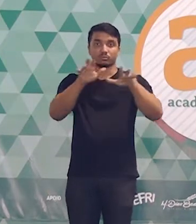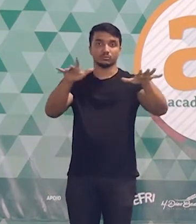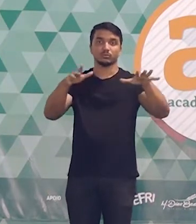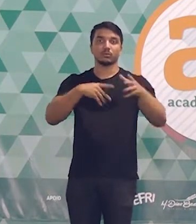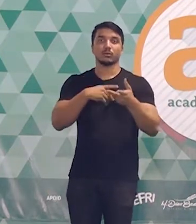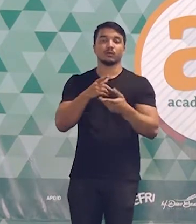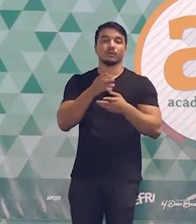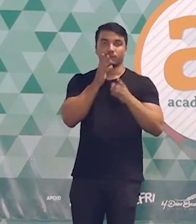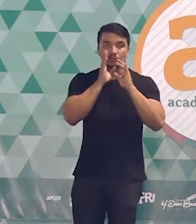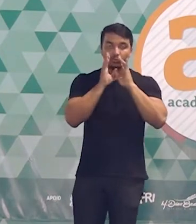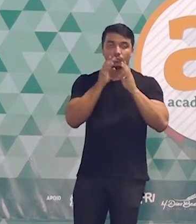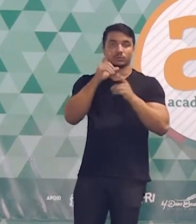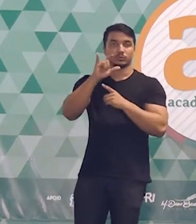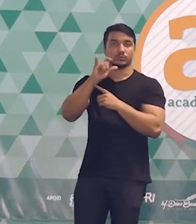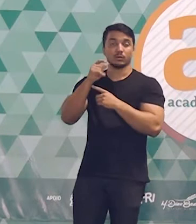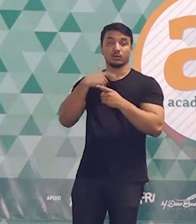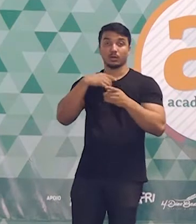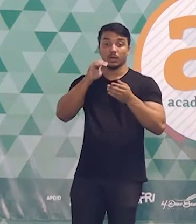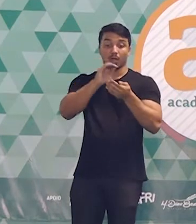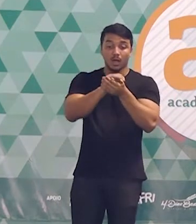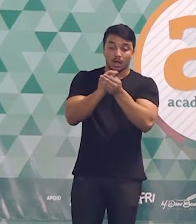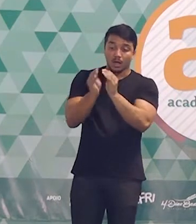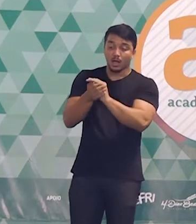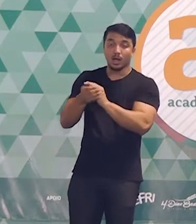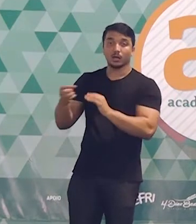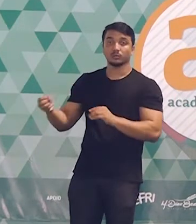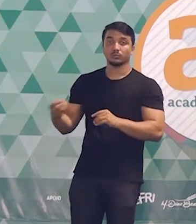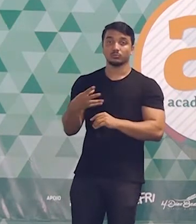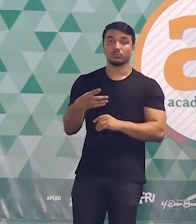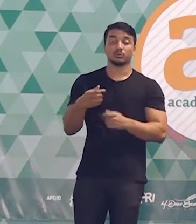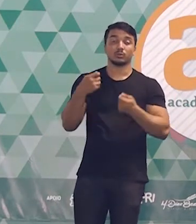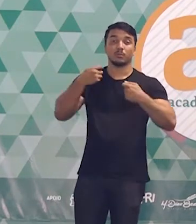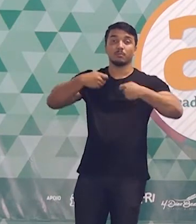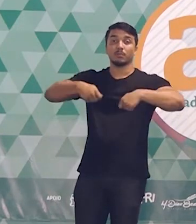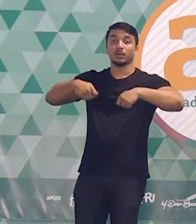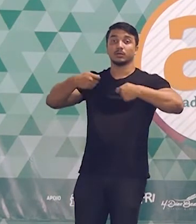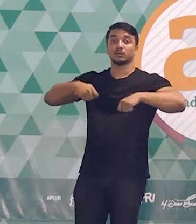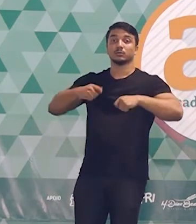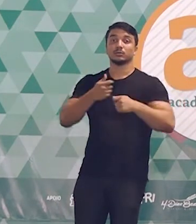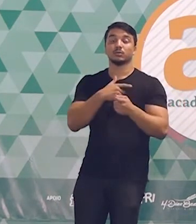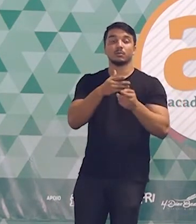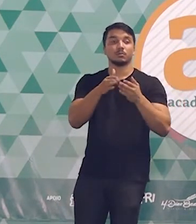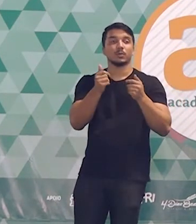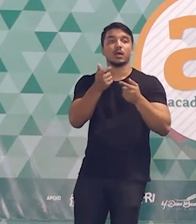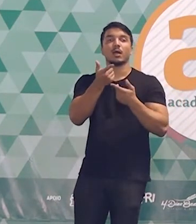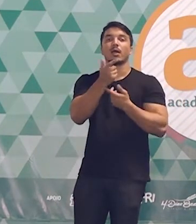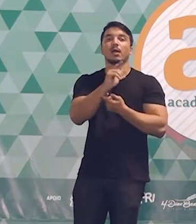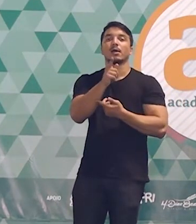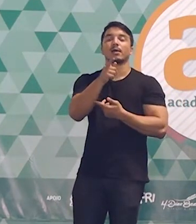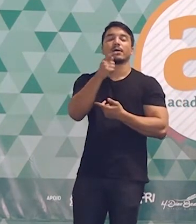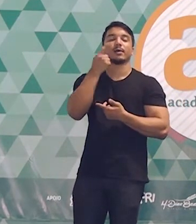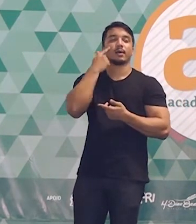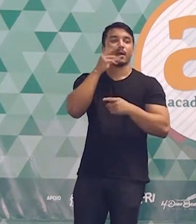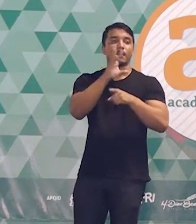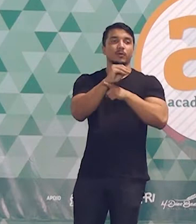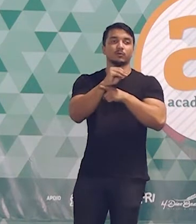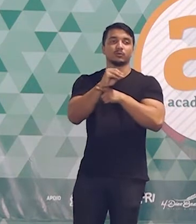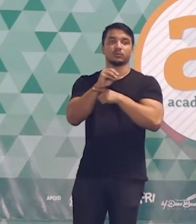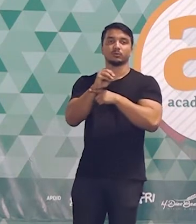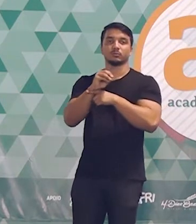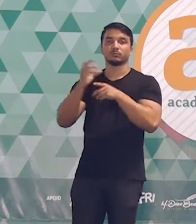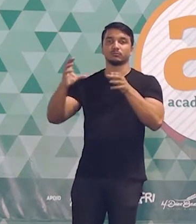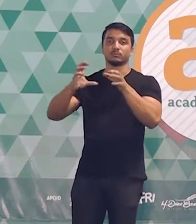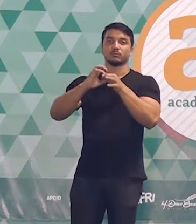redes sociais. A arte moderna deve muito à invenção da máquina